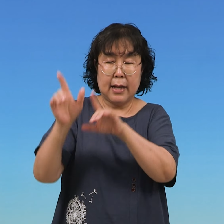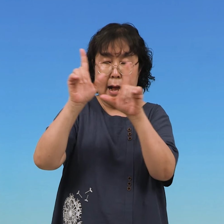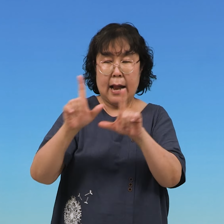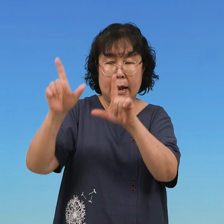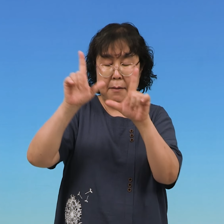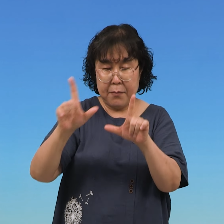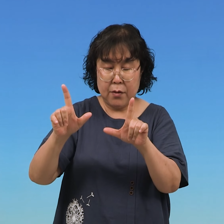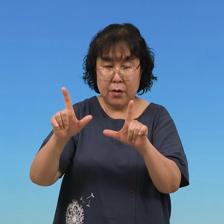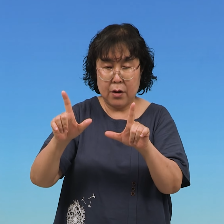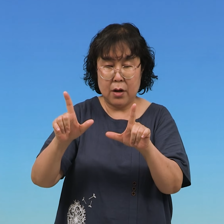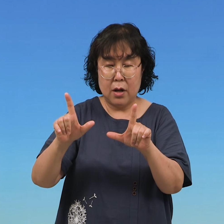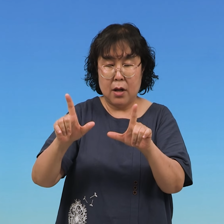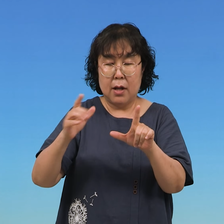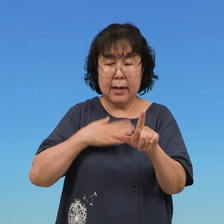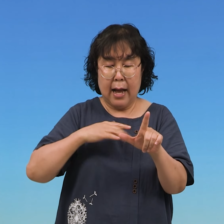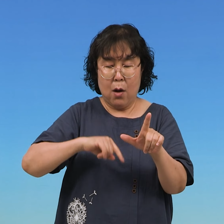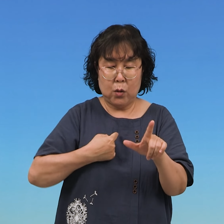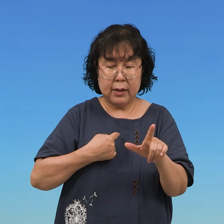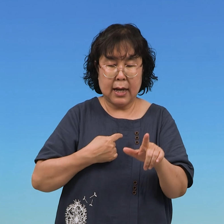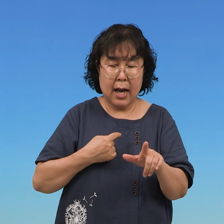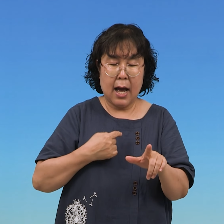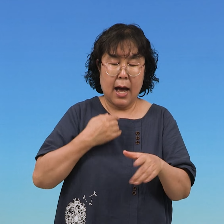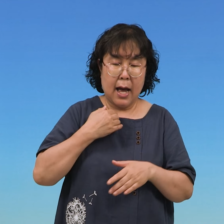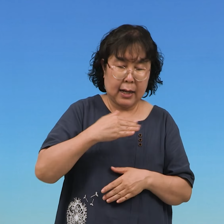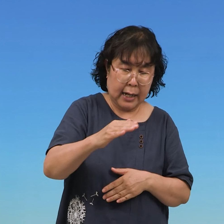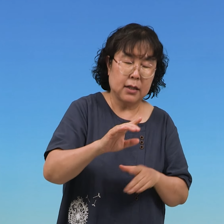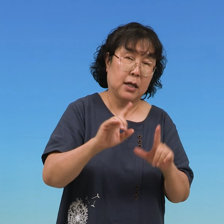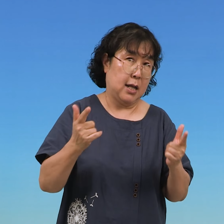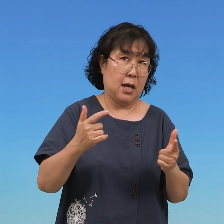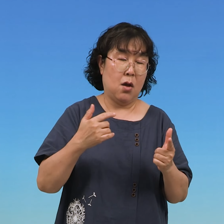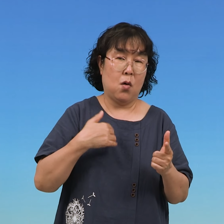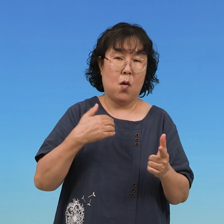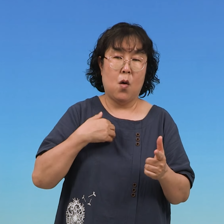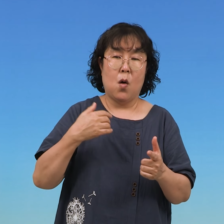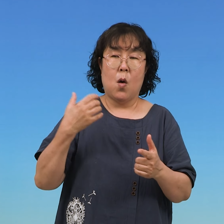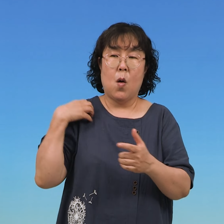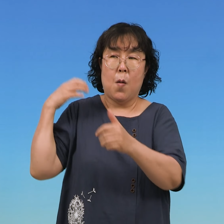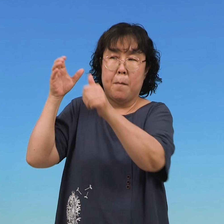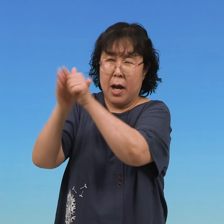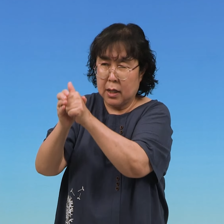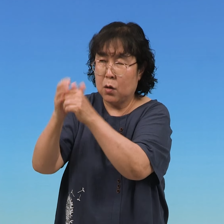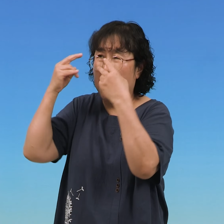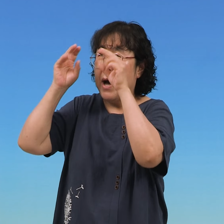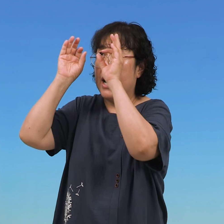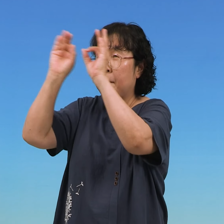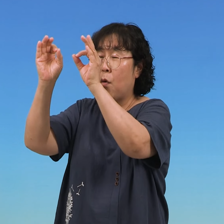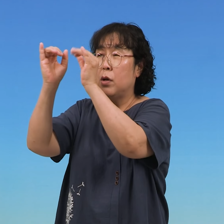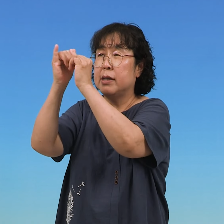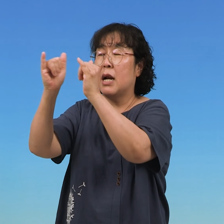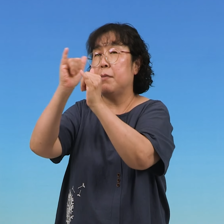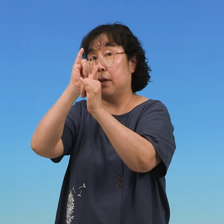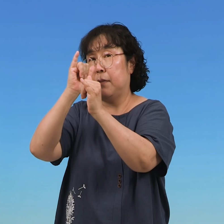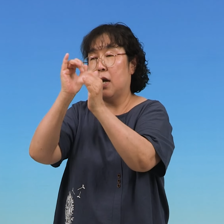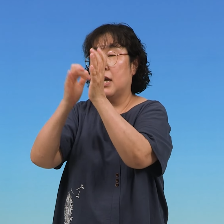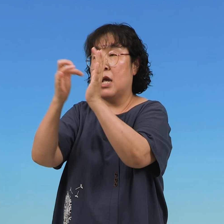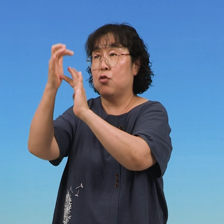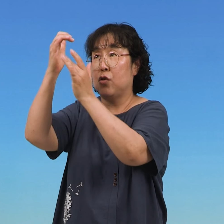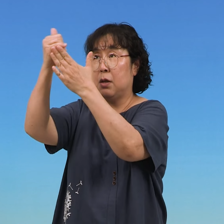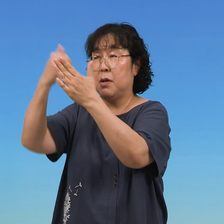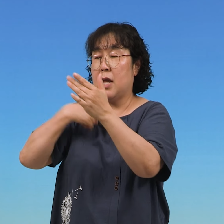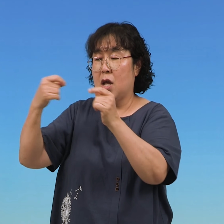게 예배입니다. 바라볼 대상이 있다는 거, 그분이 우리 주님이시라는 거. 우리 한 번 더 그 수가성 여인의